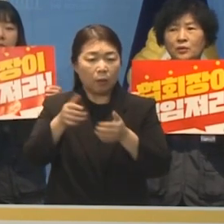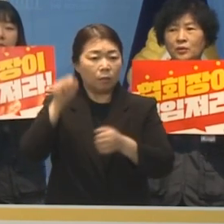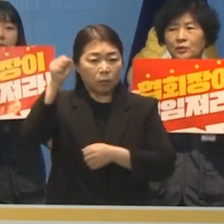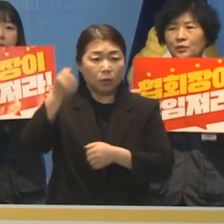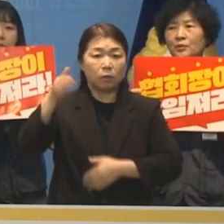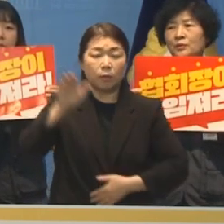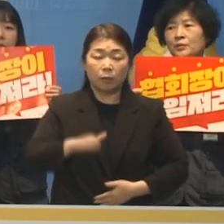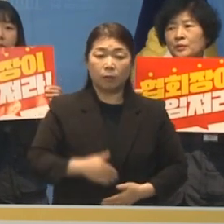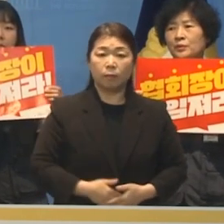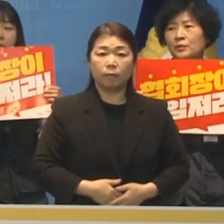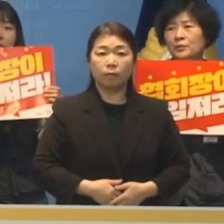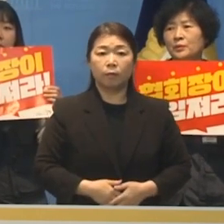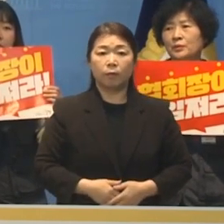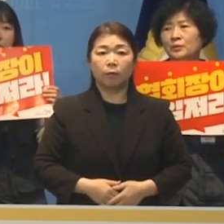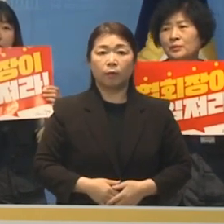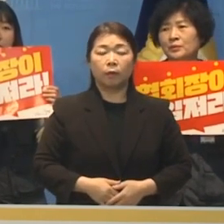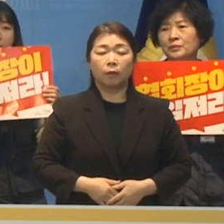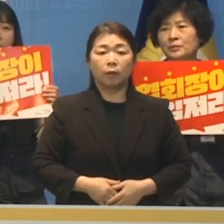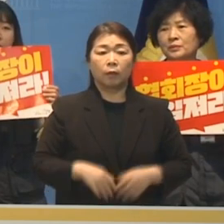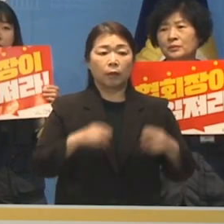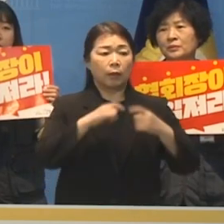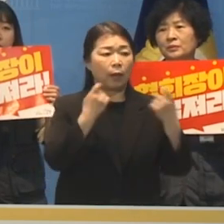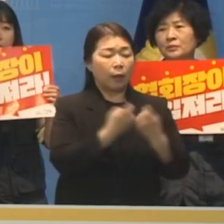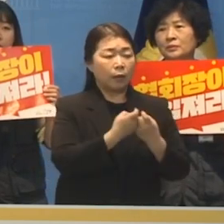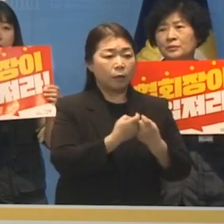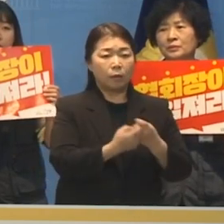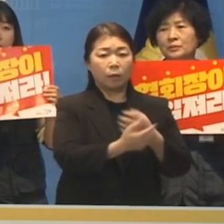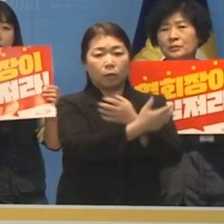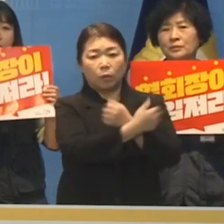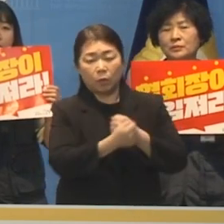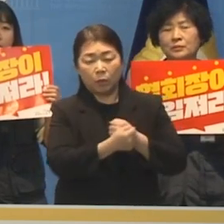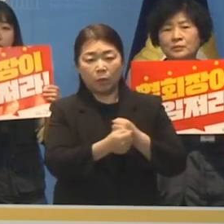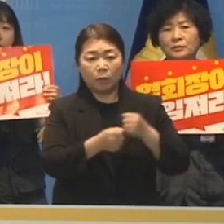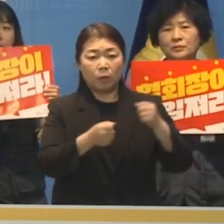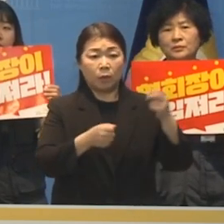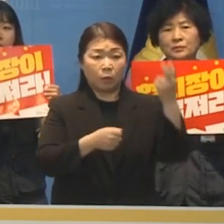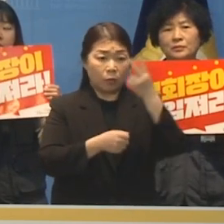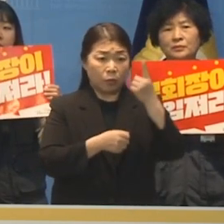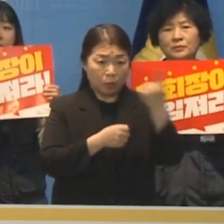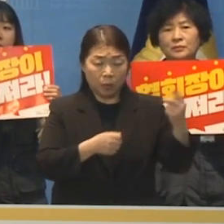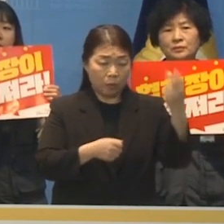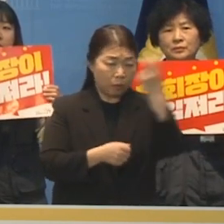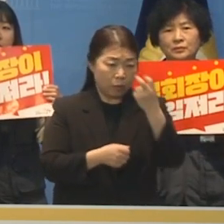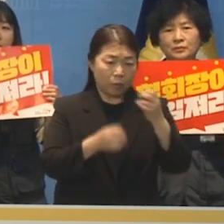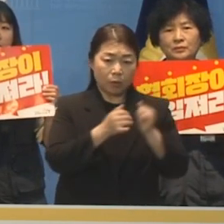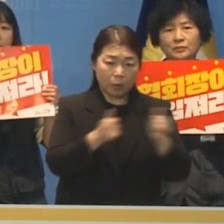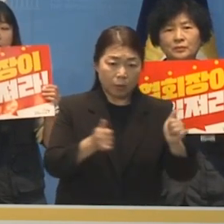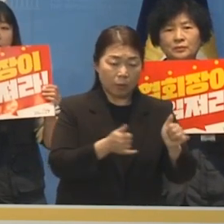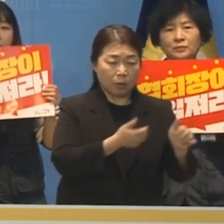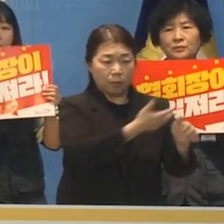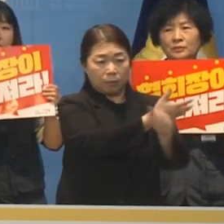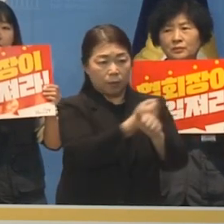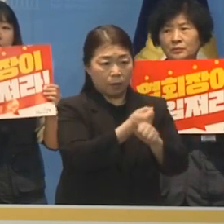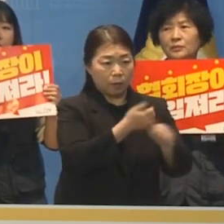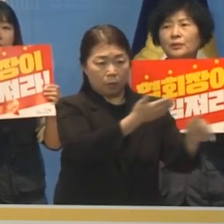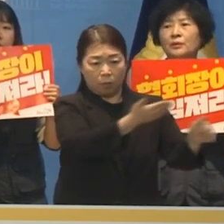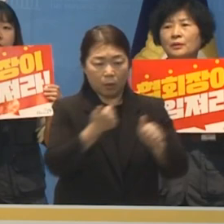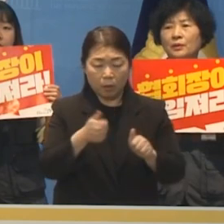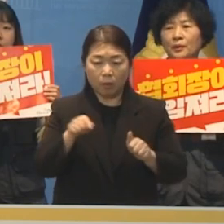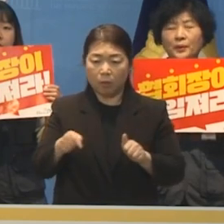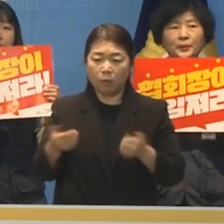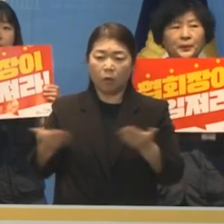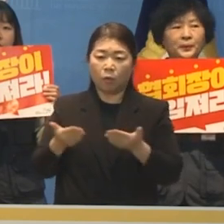용역 경비원들을 사서 위화감을 조성하고 업무 등 방해금지 가처분을 신청하여 협박을 하고